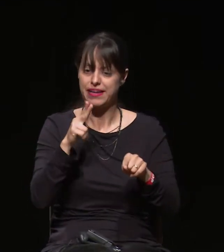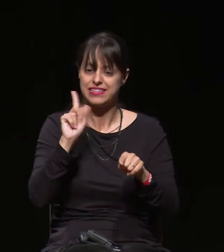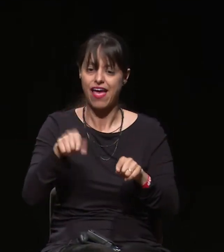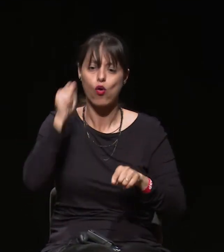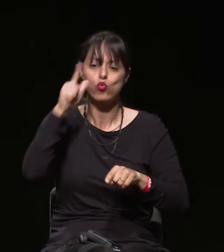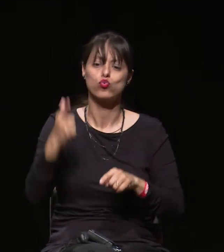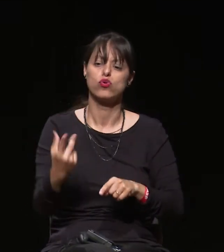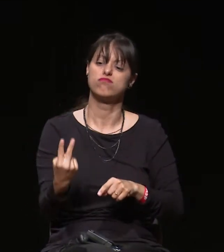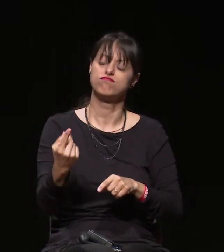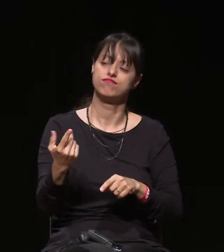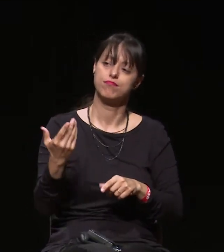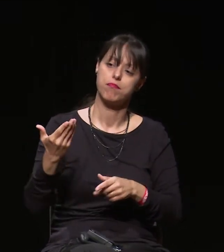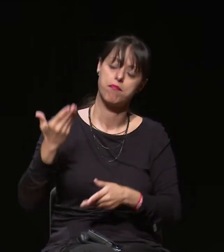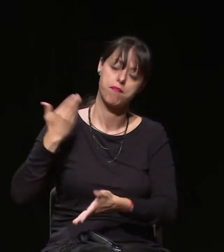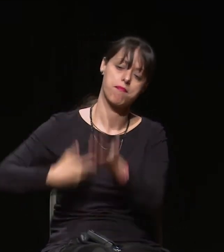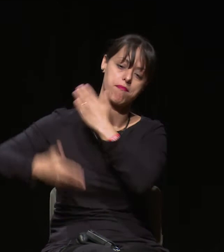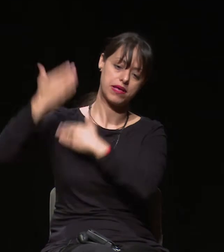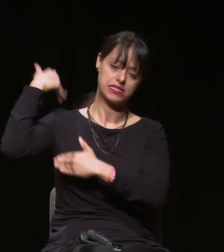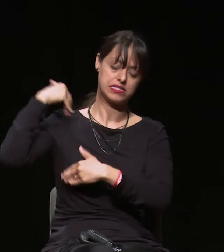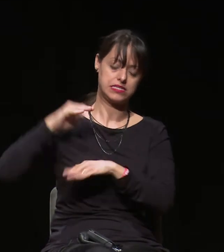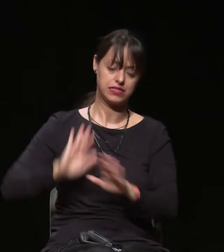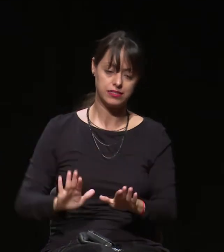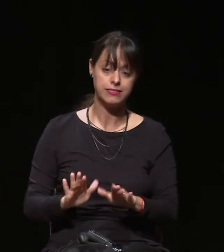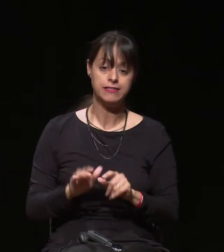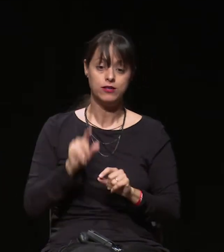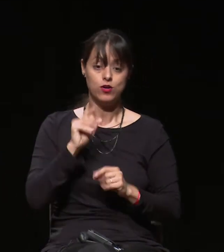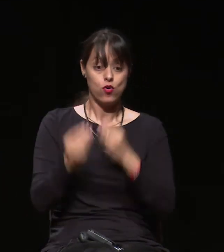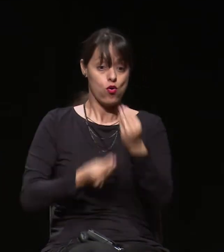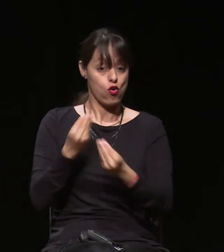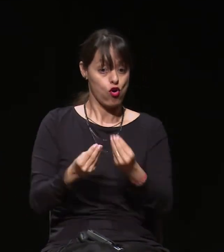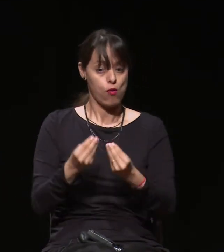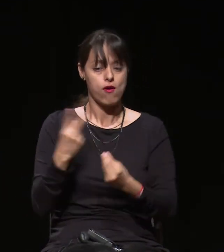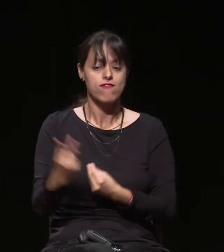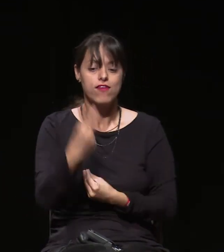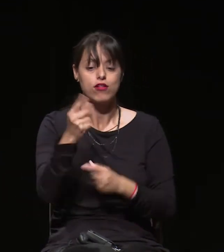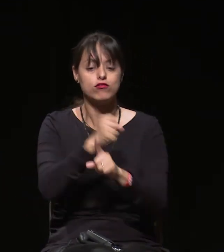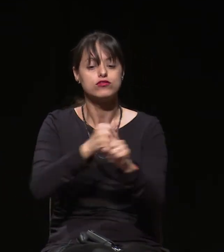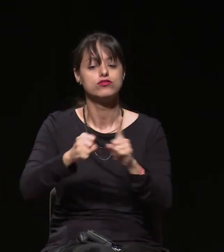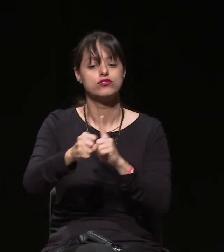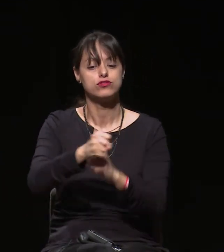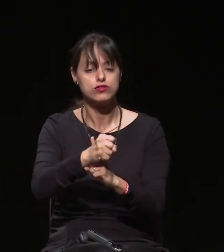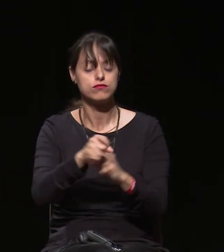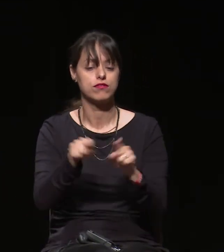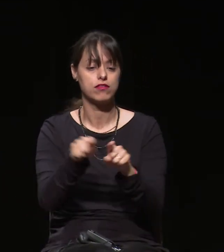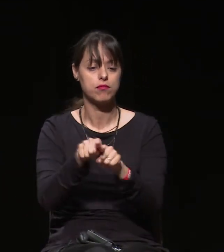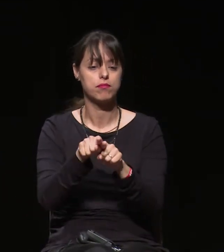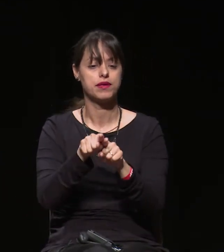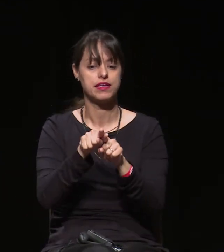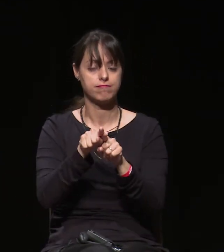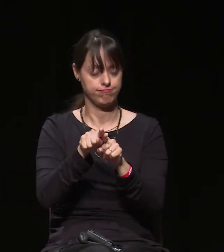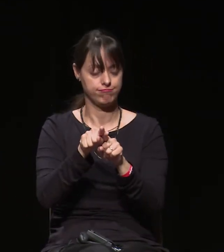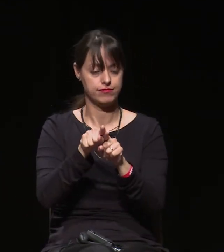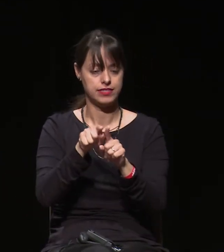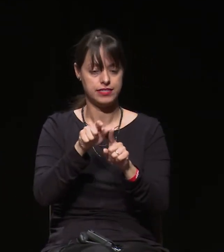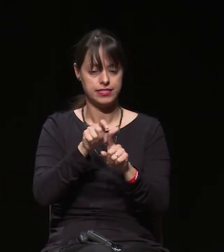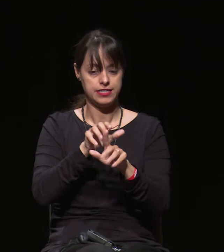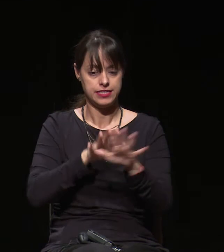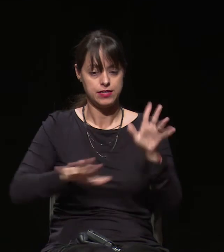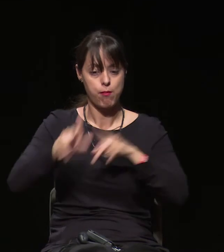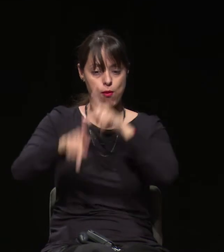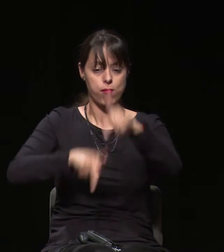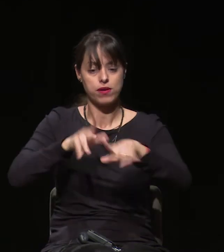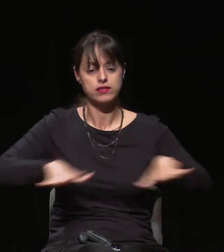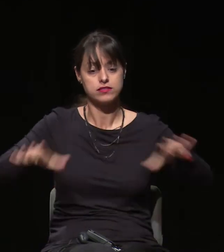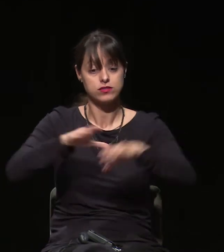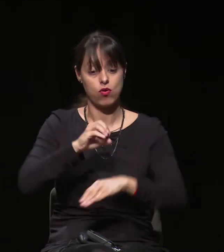em oposição ao que seriam os valores próprios de uma sociedade e uma civilização ocidental.